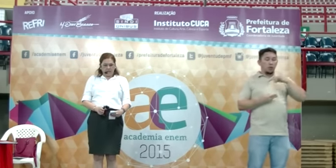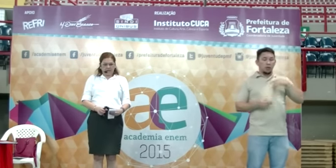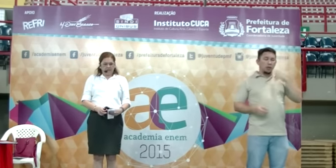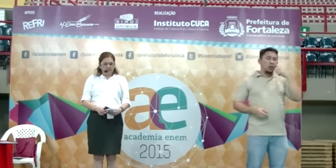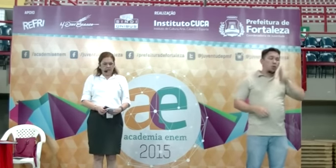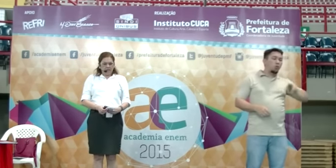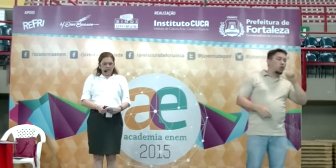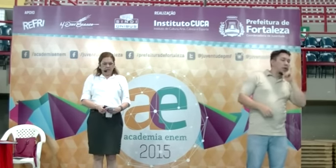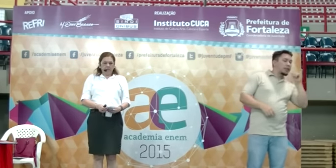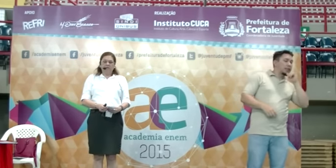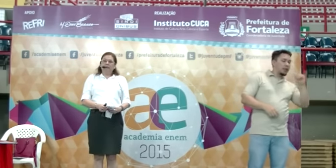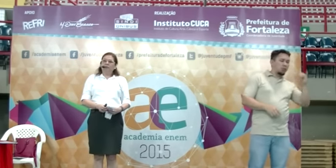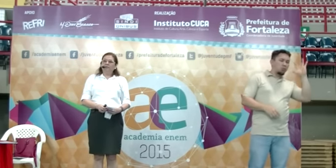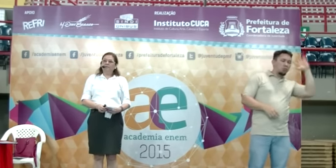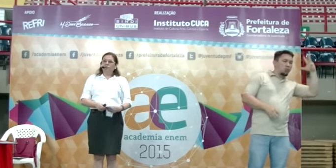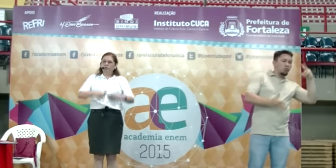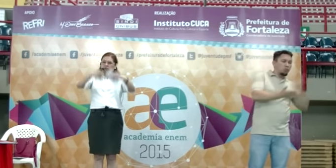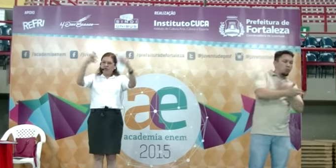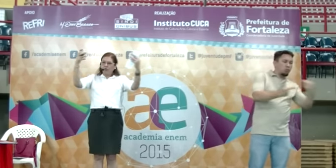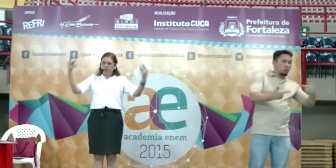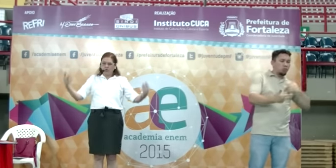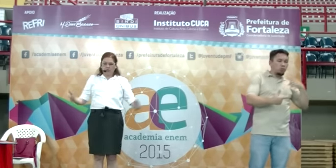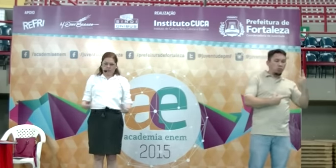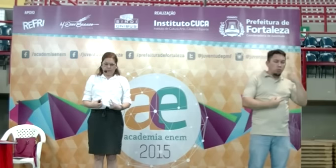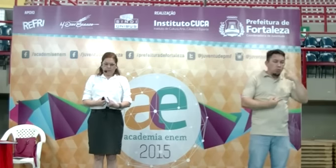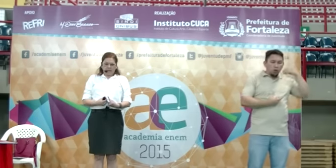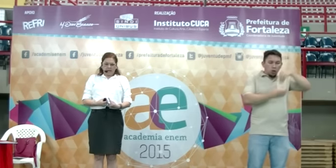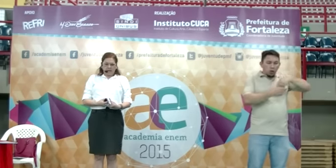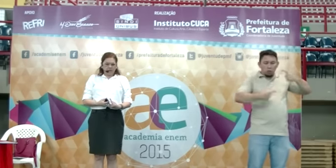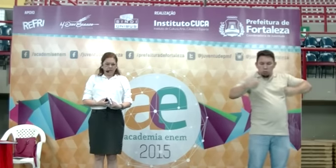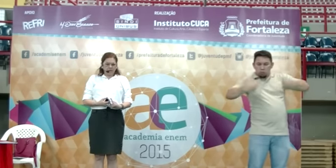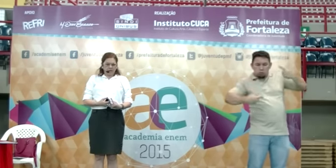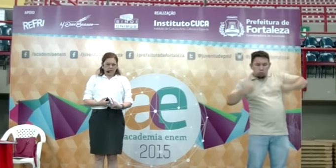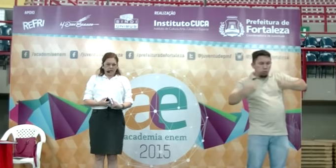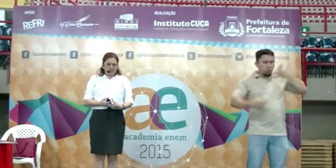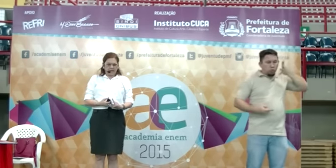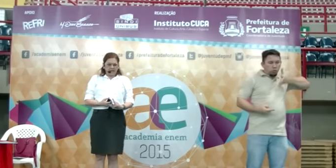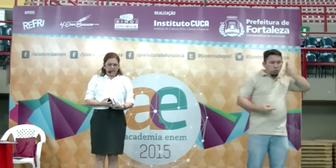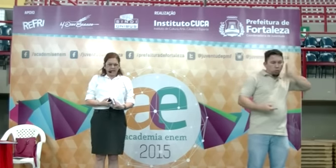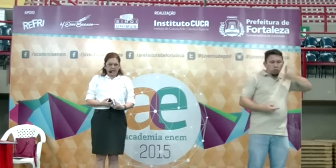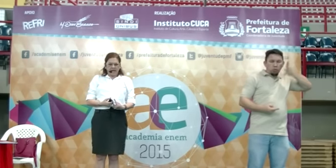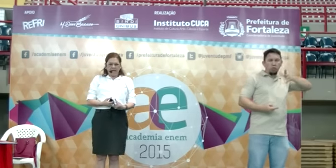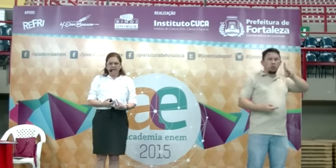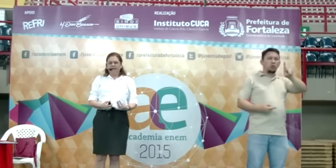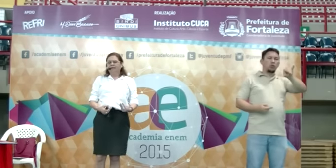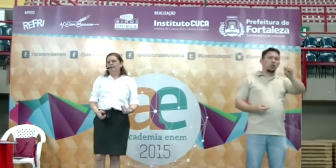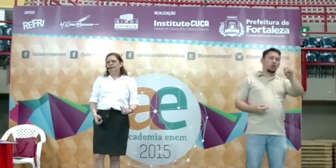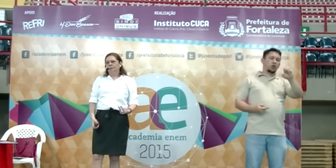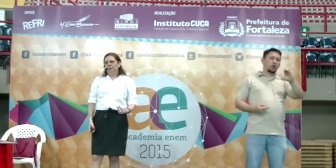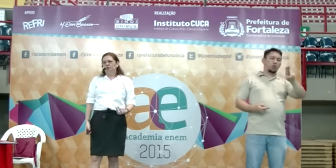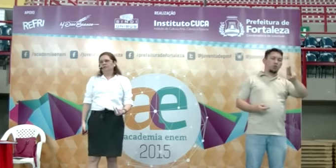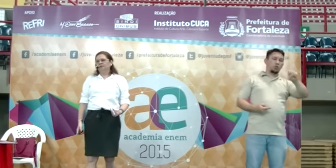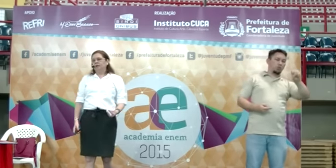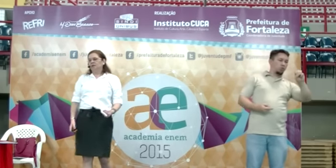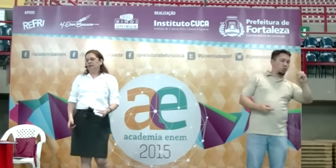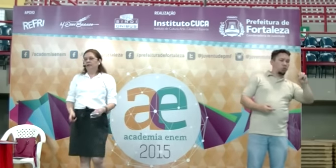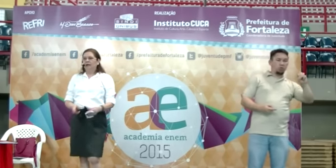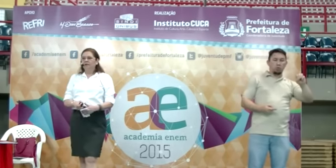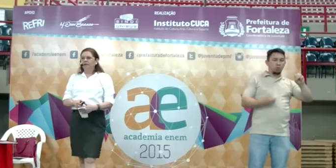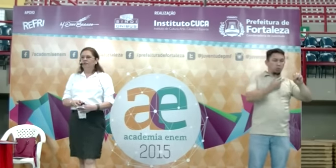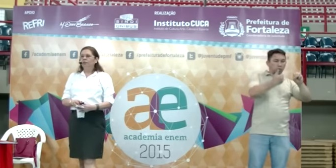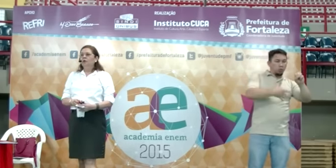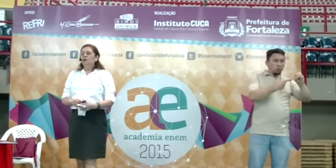e causas e consequências no discurso. Caso não os localize, ainda dá tempo de